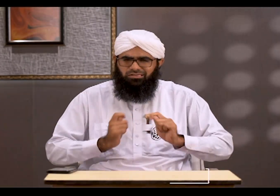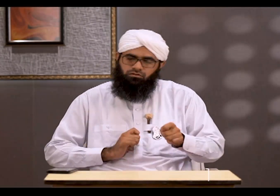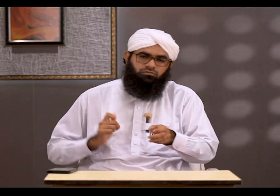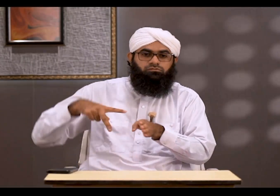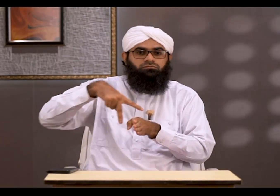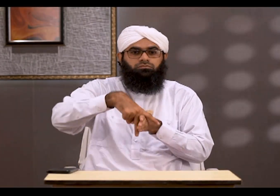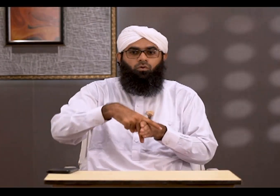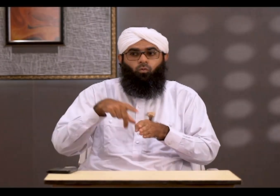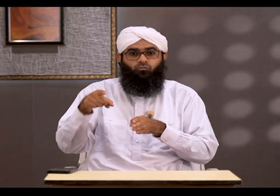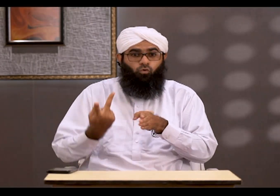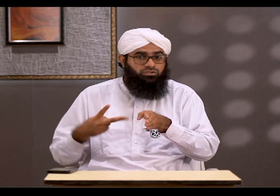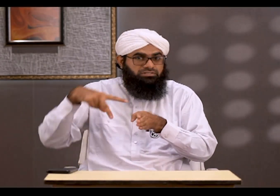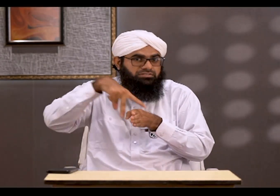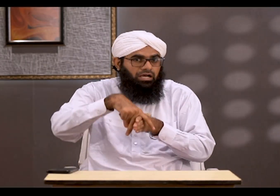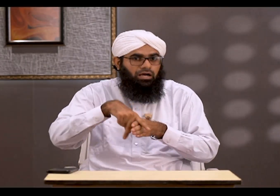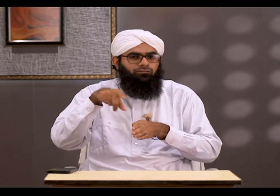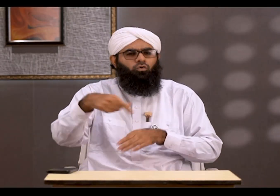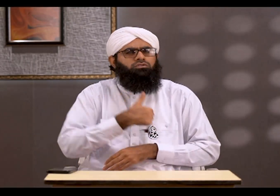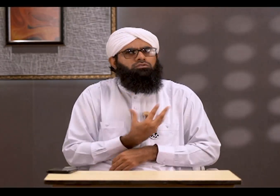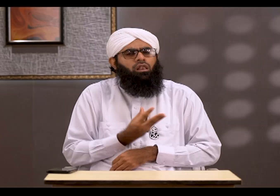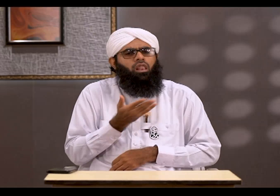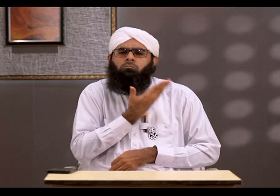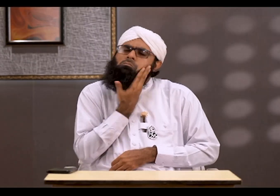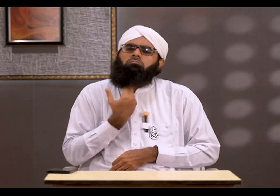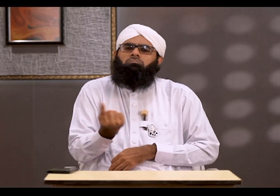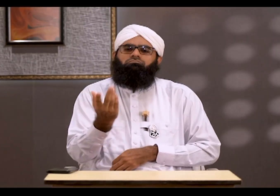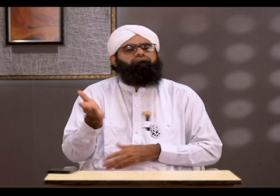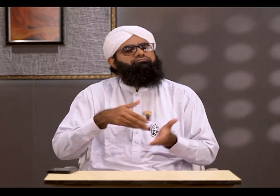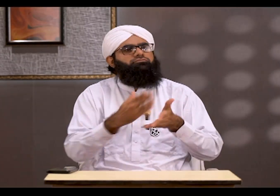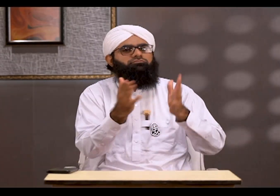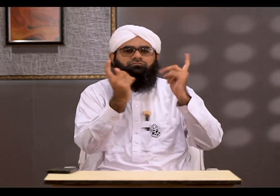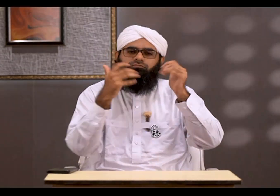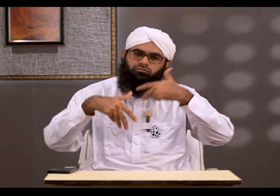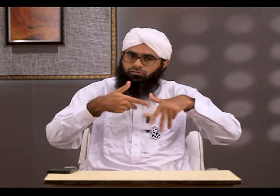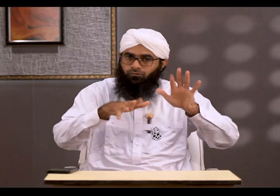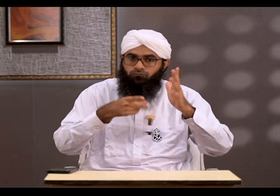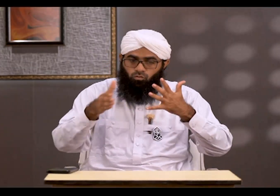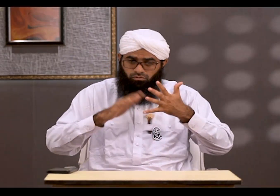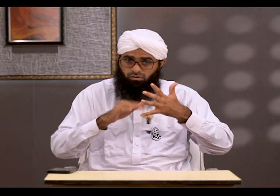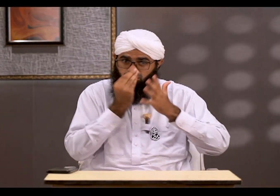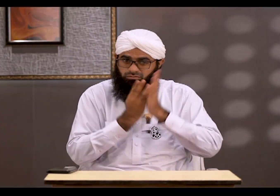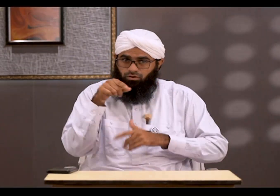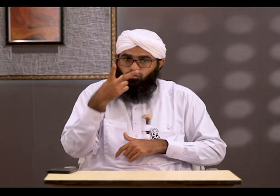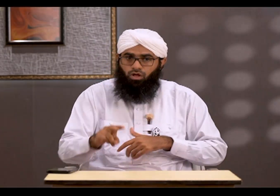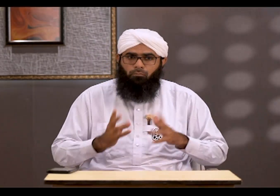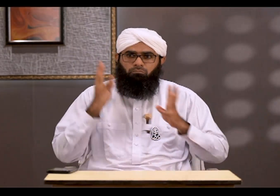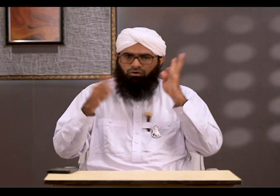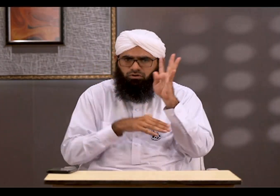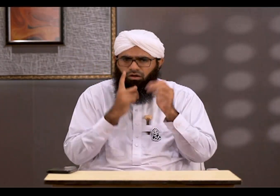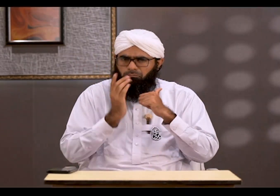ان پر سوار ہو کر جہاں چاہیں گے جائیں گے۔ سب سے کم درجے کا جو جنتی ہے اس کے باغات، بیبیاں، نعمتیں،